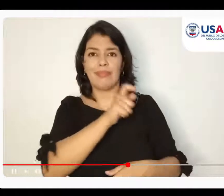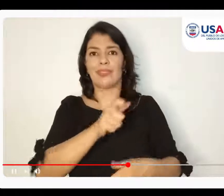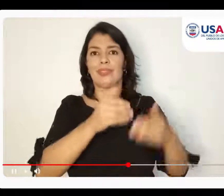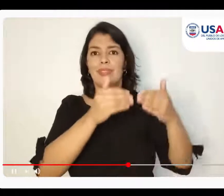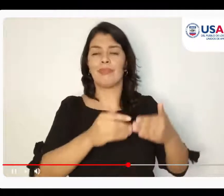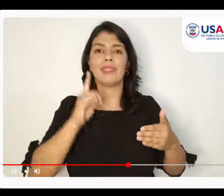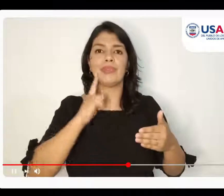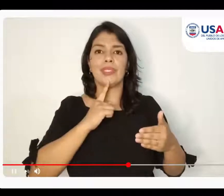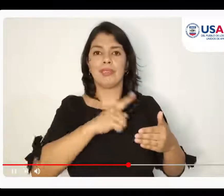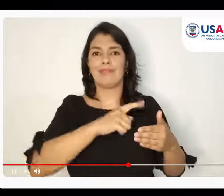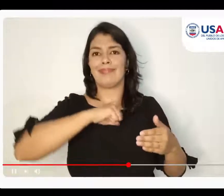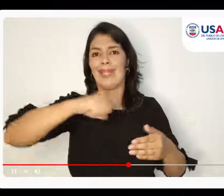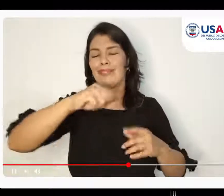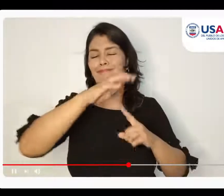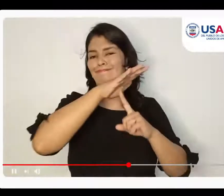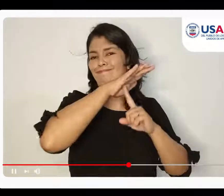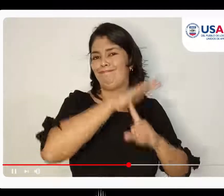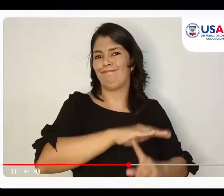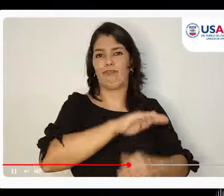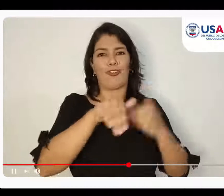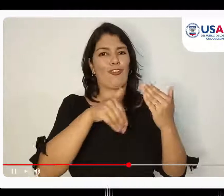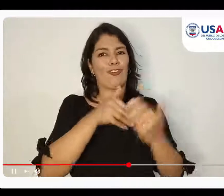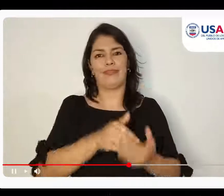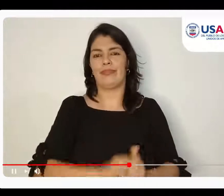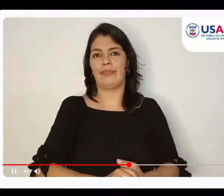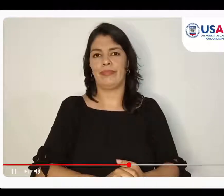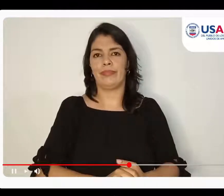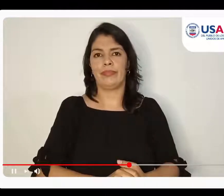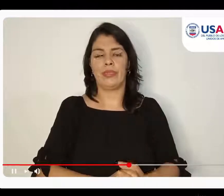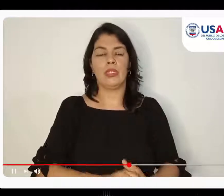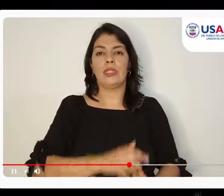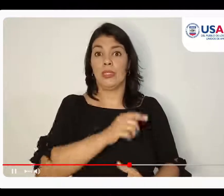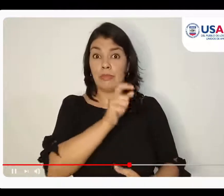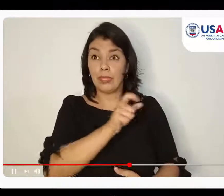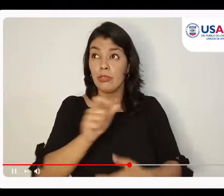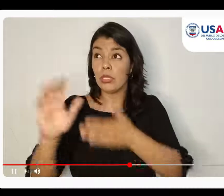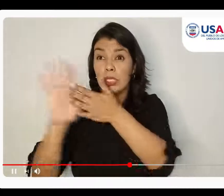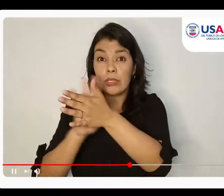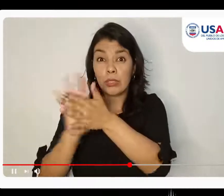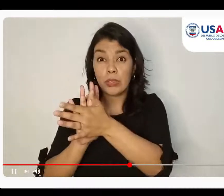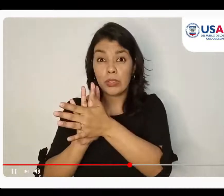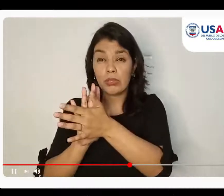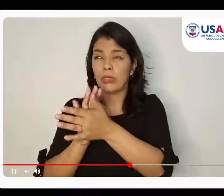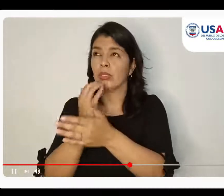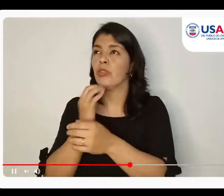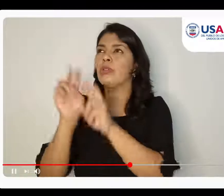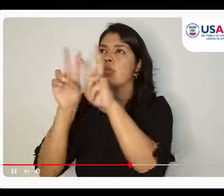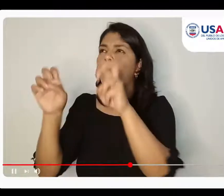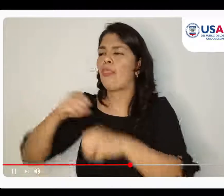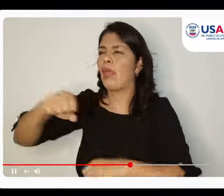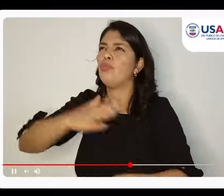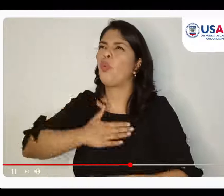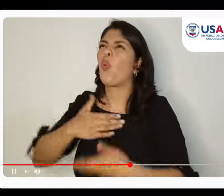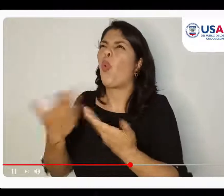de sus derechos es total, porque no tienen derecho ni siquiera a la información de